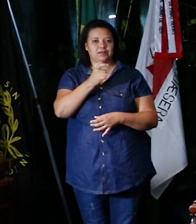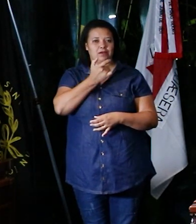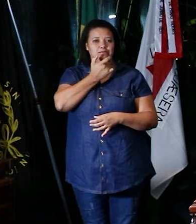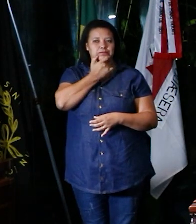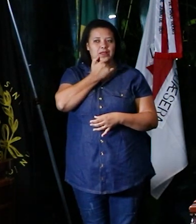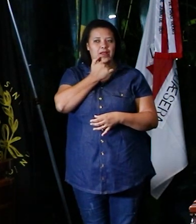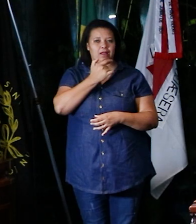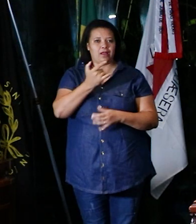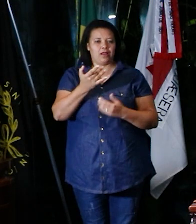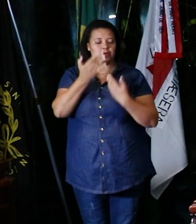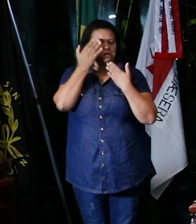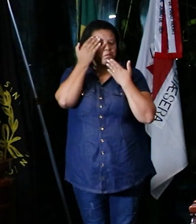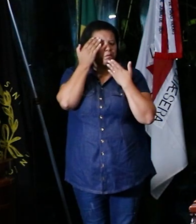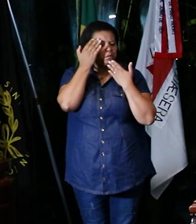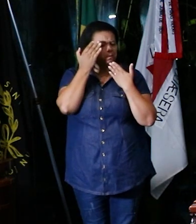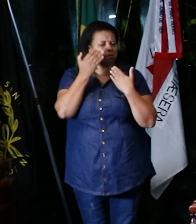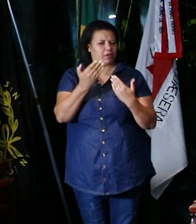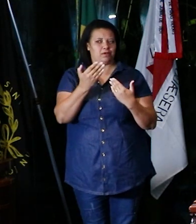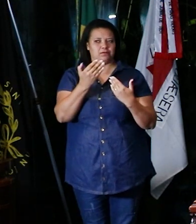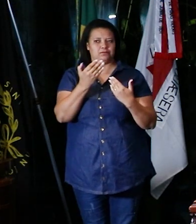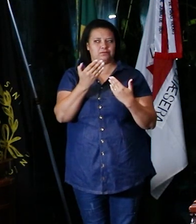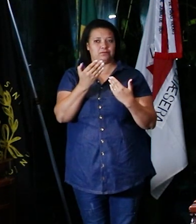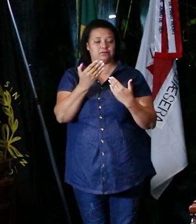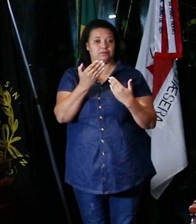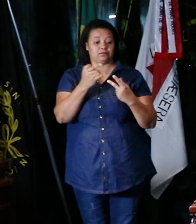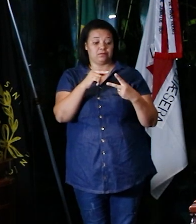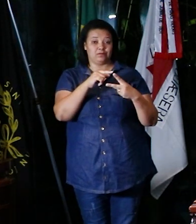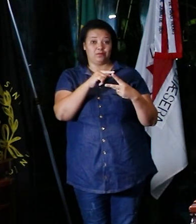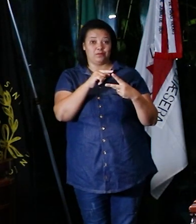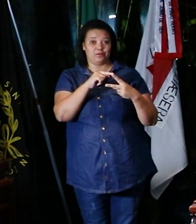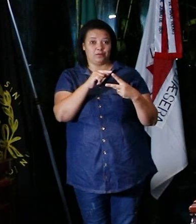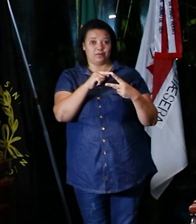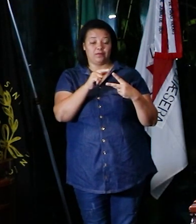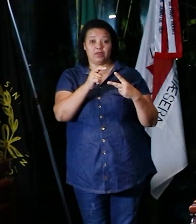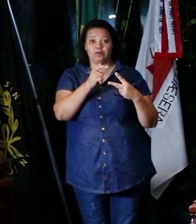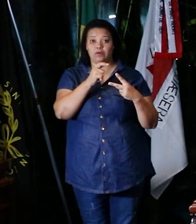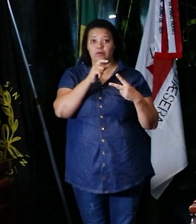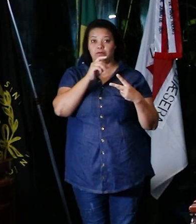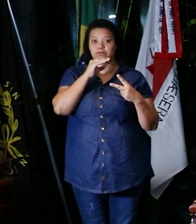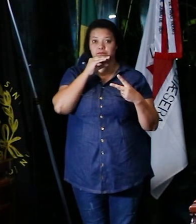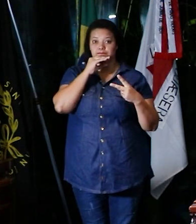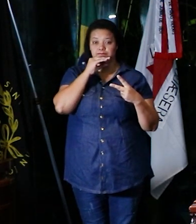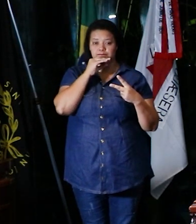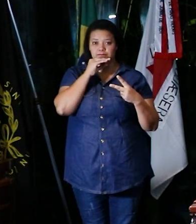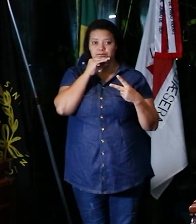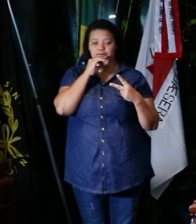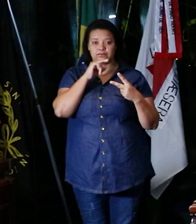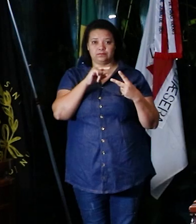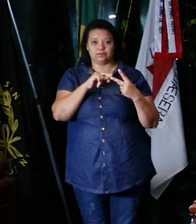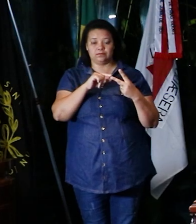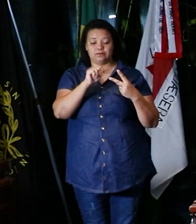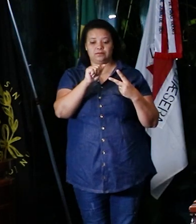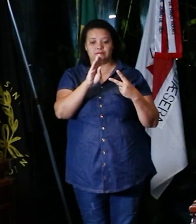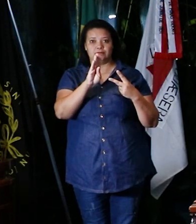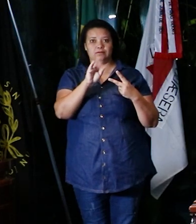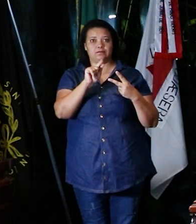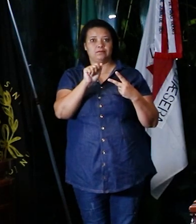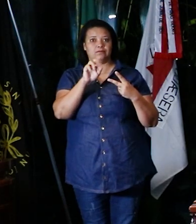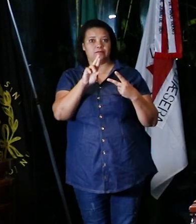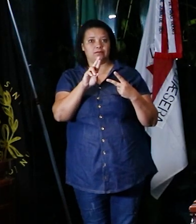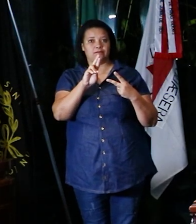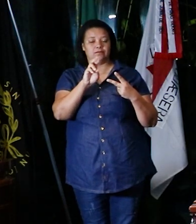demais. Essas pessoas eram o Carlos Drummond de Andrade, o Abigail Renault